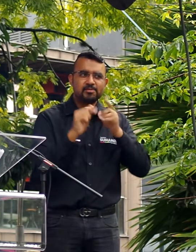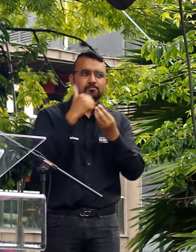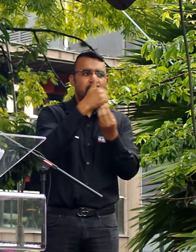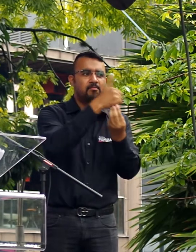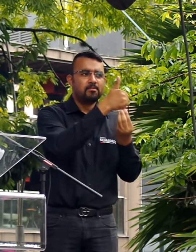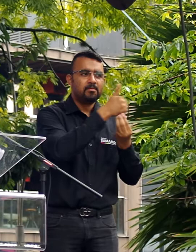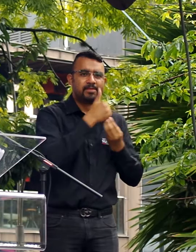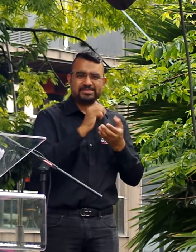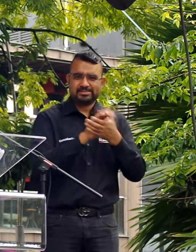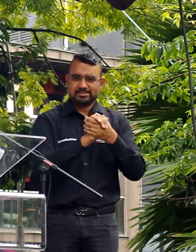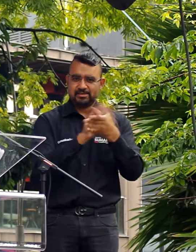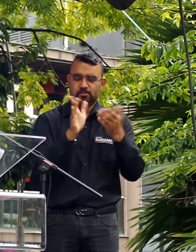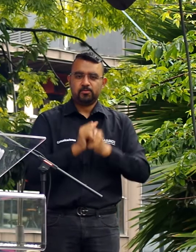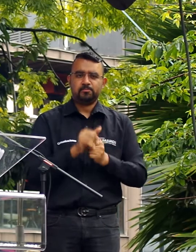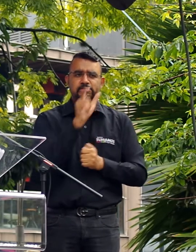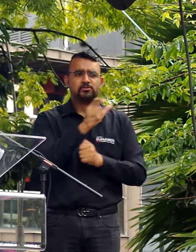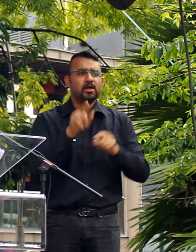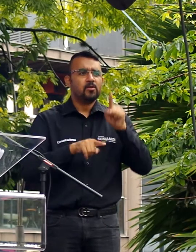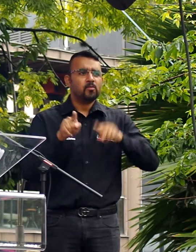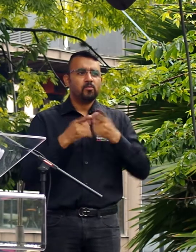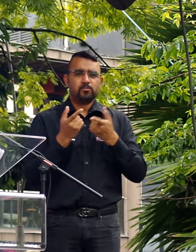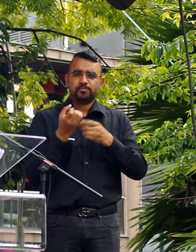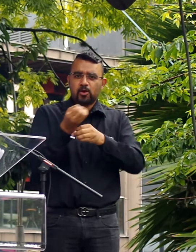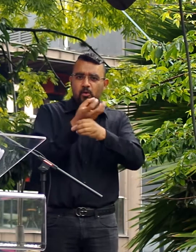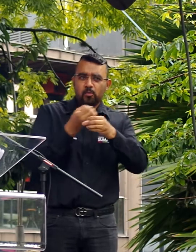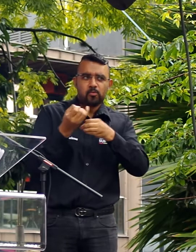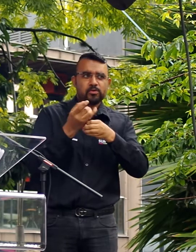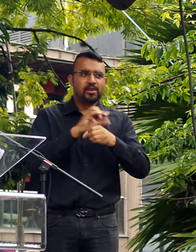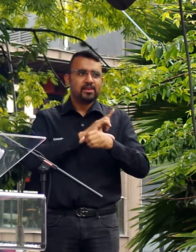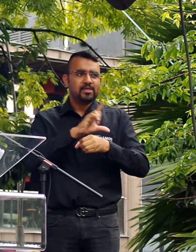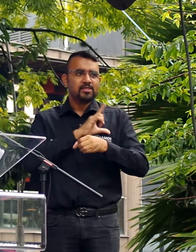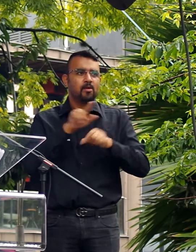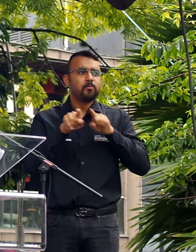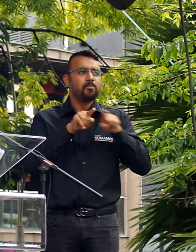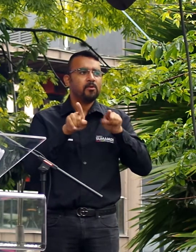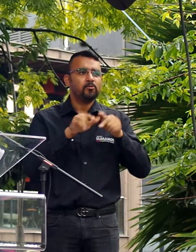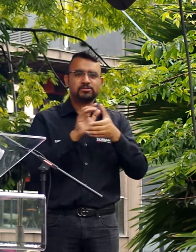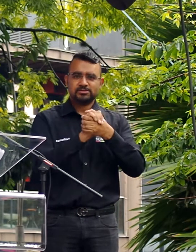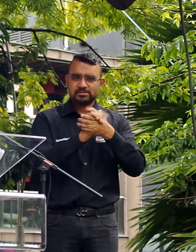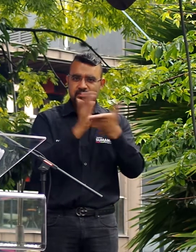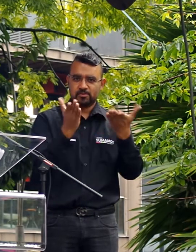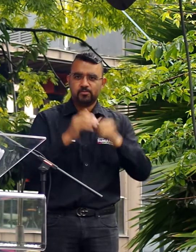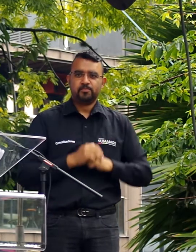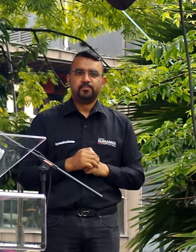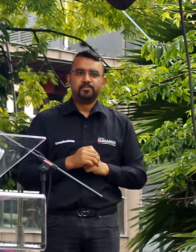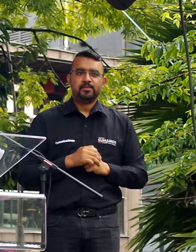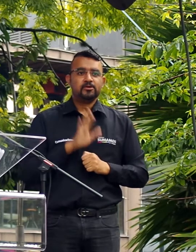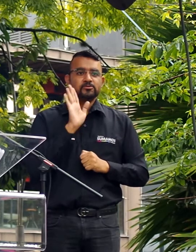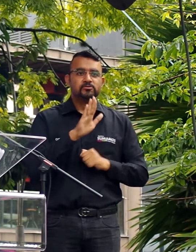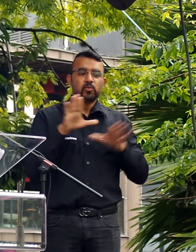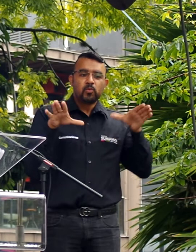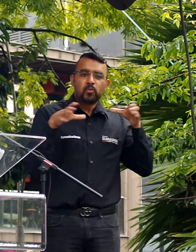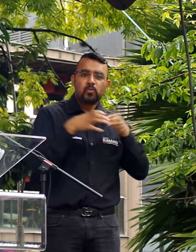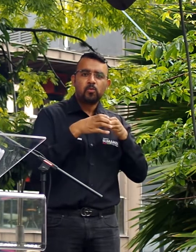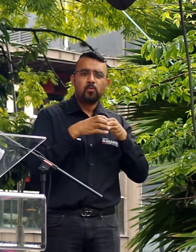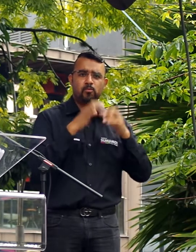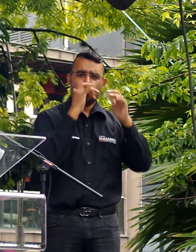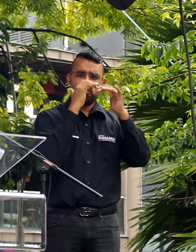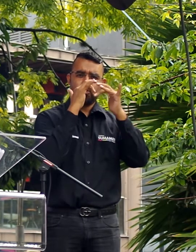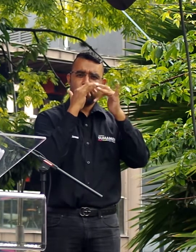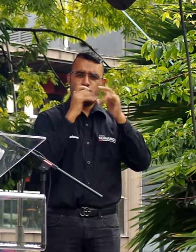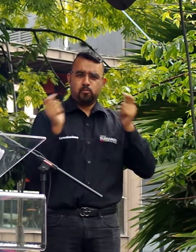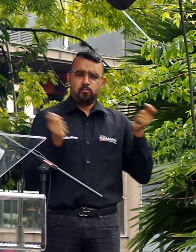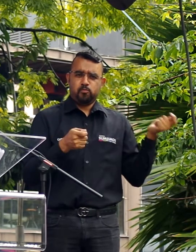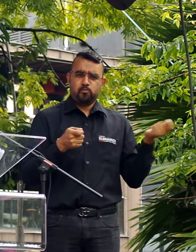descentralizados, a los líderes ciudadanos de los comités zonales y juntas de acción comunal de Envigado, a la banda cívica juvenil del municipio de